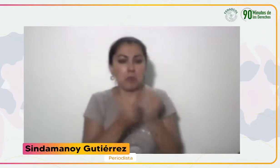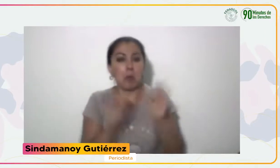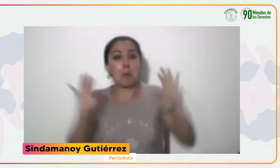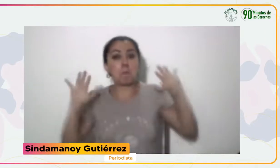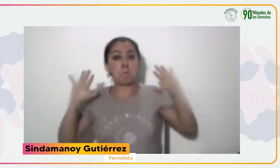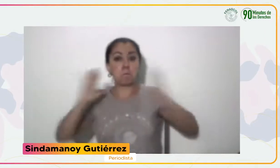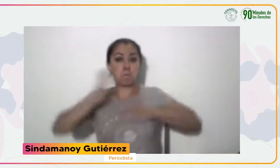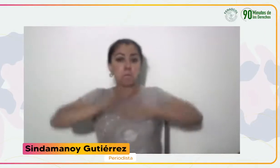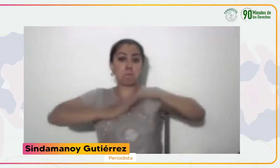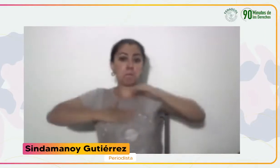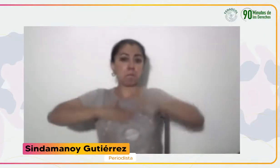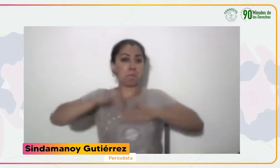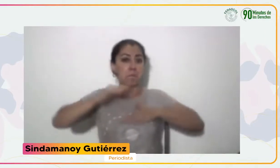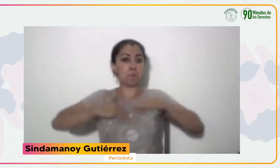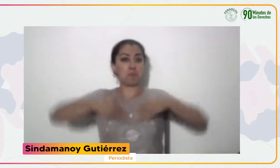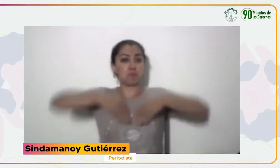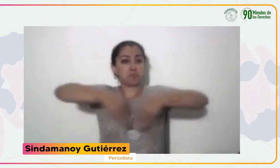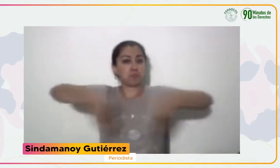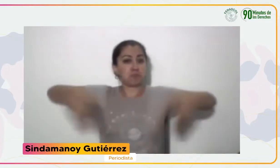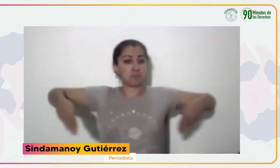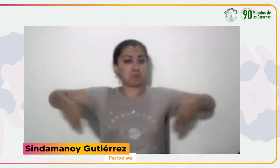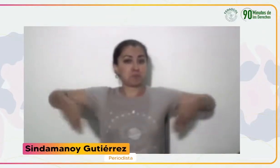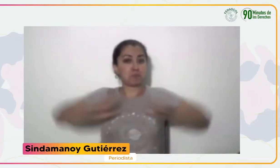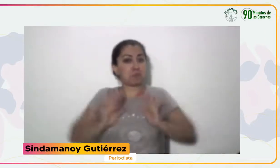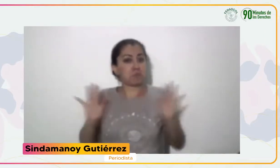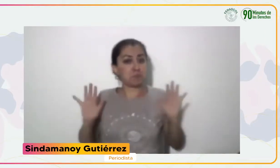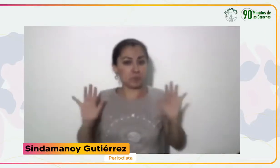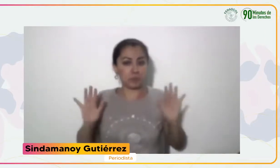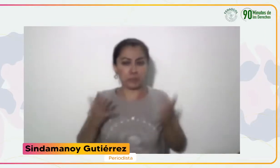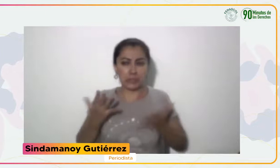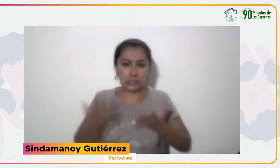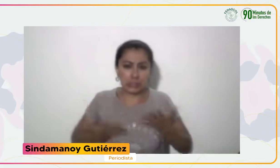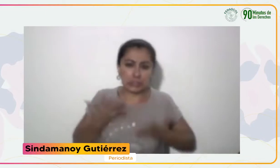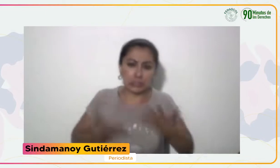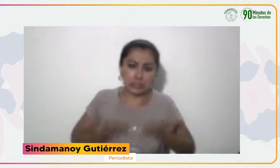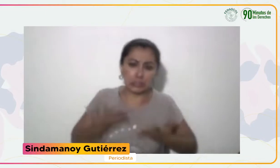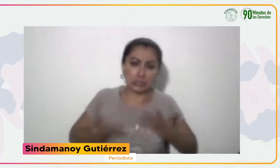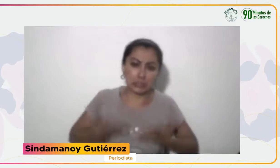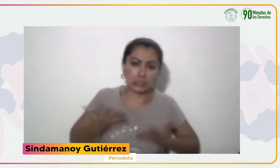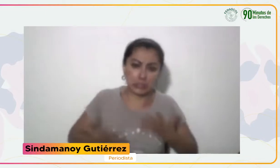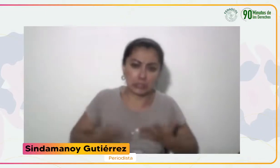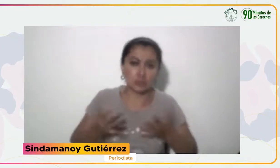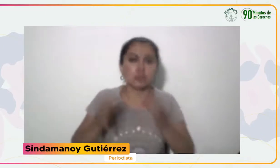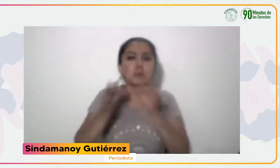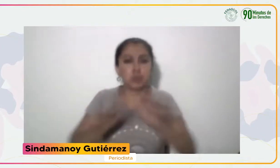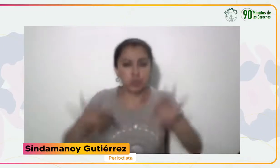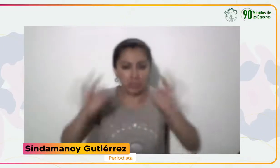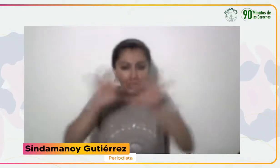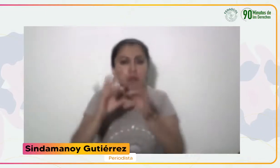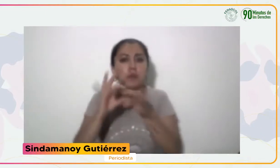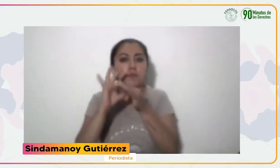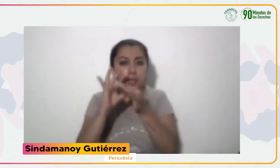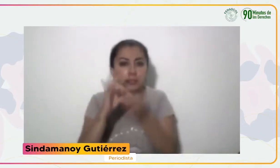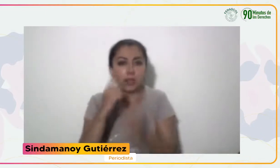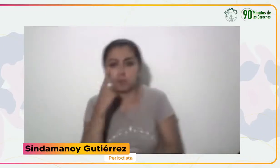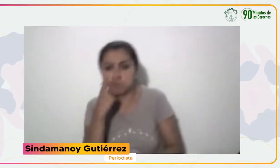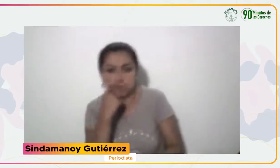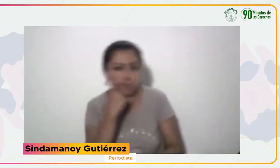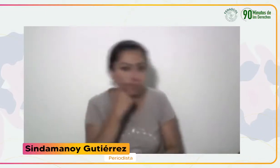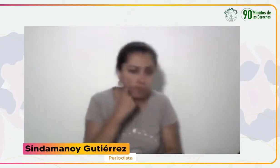algunas organizaciones de pronto no cuentan con esos apoyos y demás y no apoyan a las organizaciones, eso es lo que a veces se